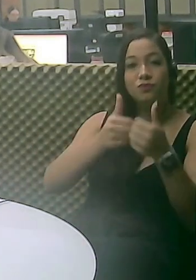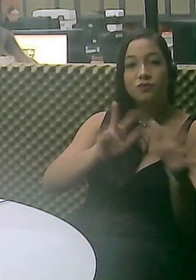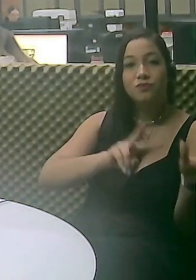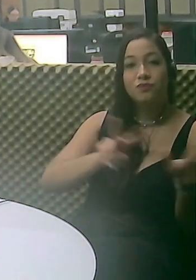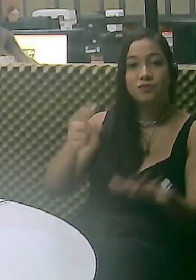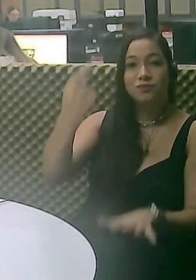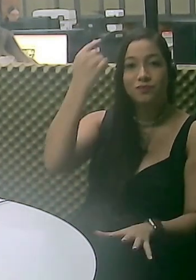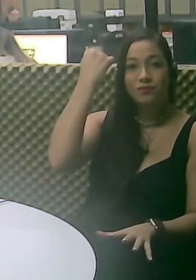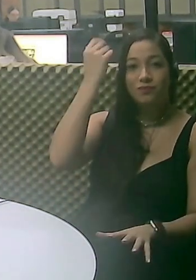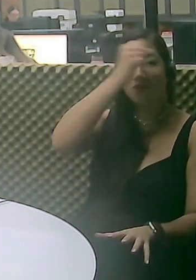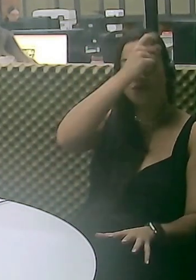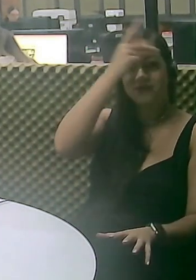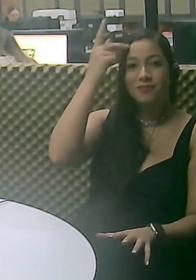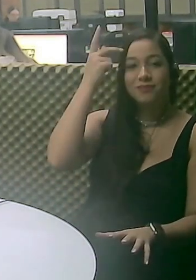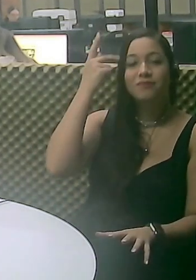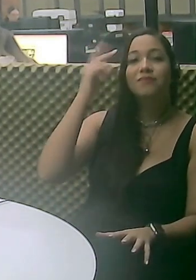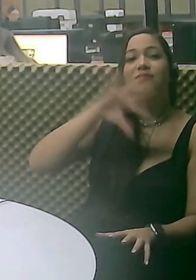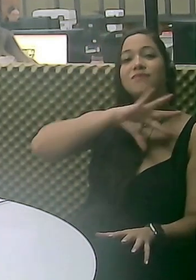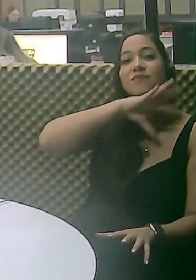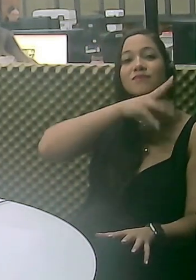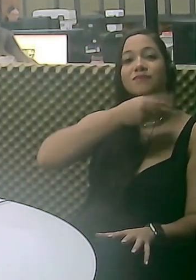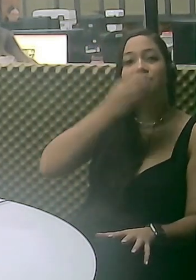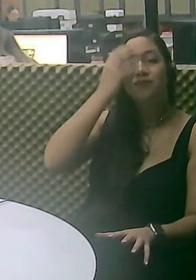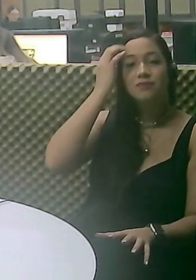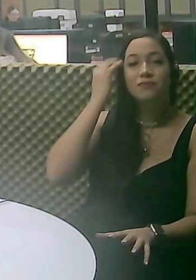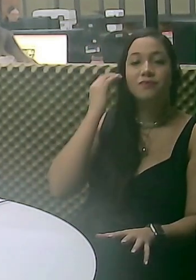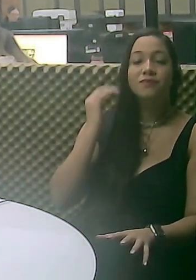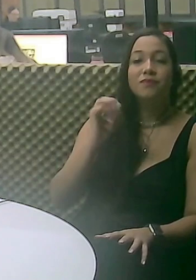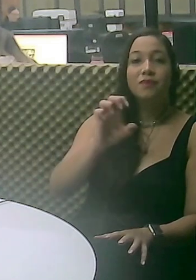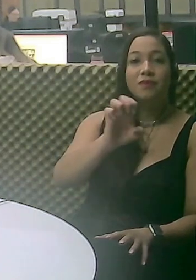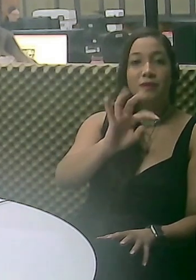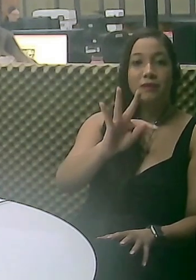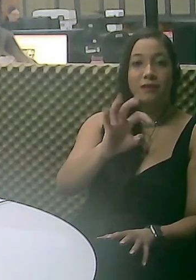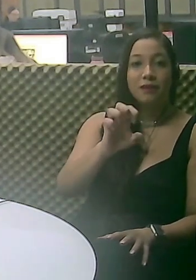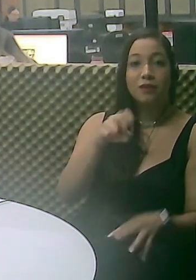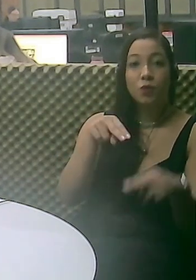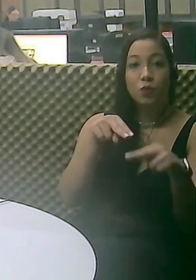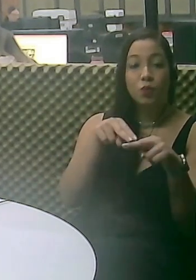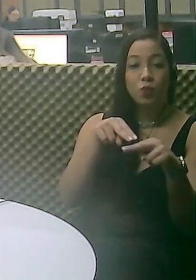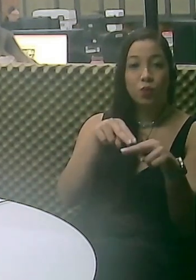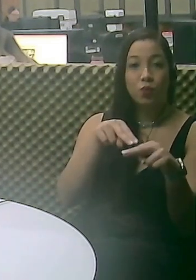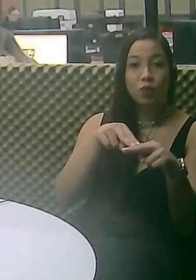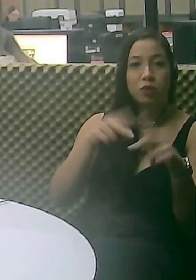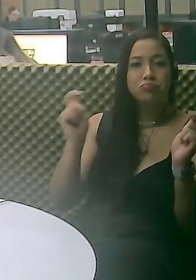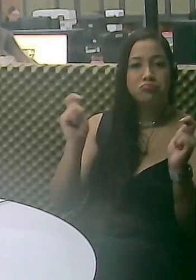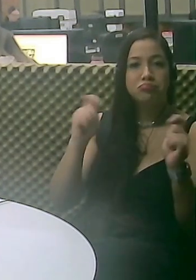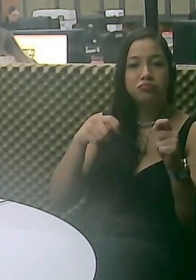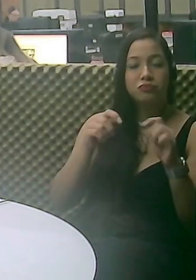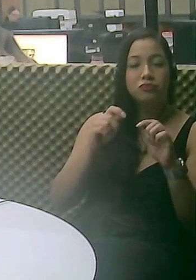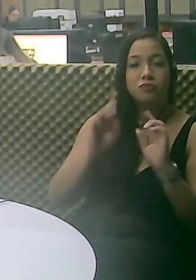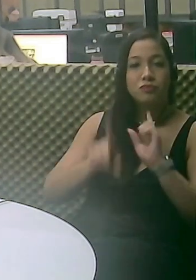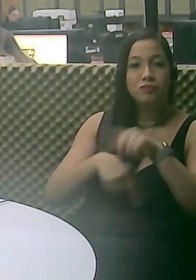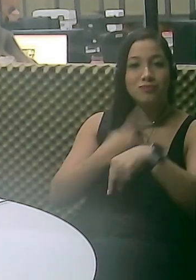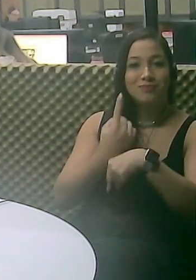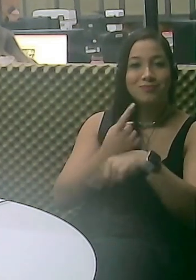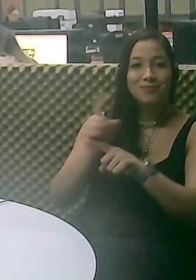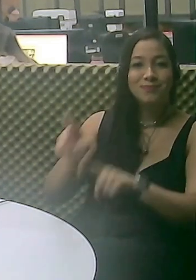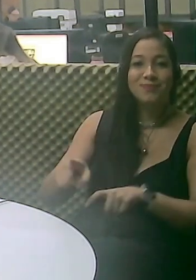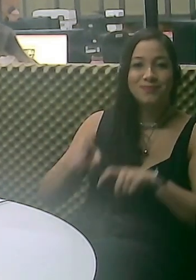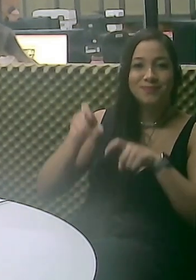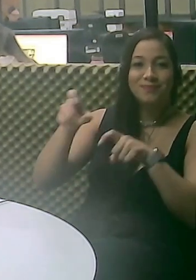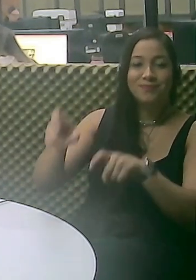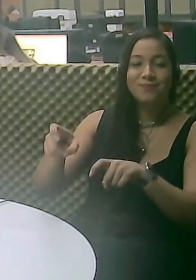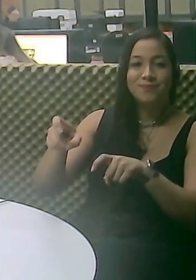semana pelo prefeito Adelmo Leão, na Estação de Tratamento de Esgoto, a ETE Uberabinha, tem potencial para oferecer avanços à